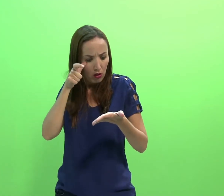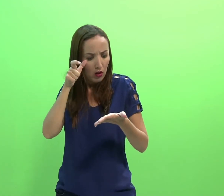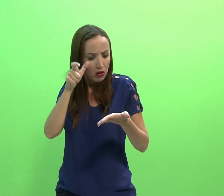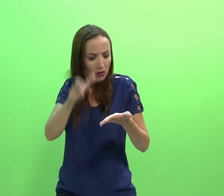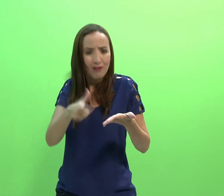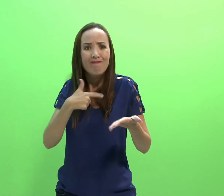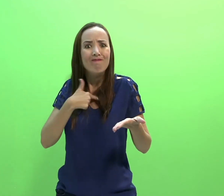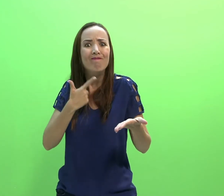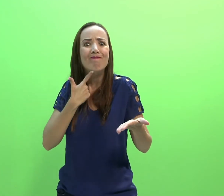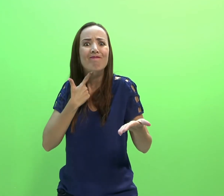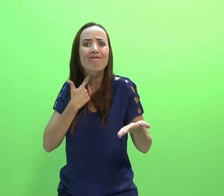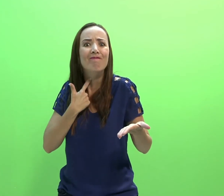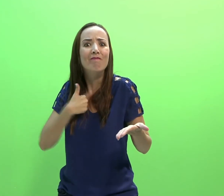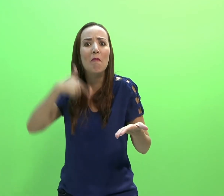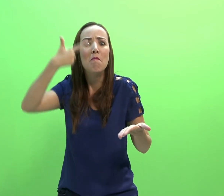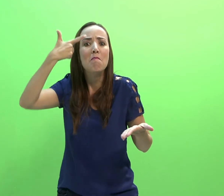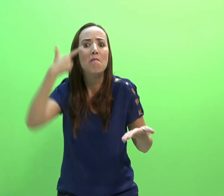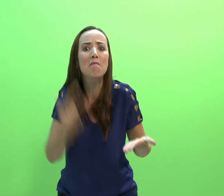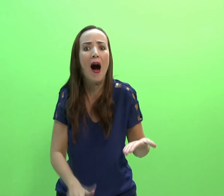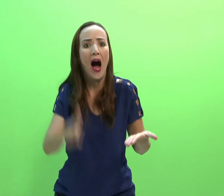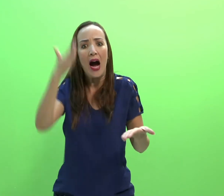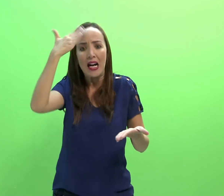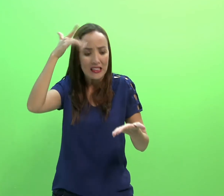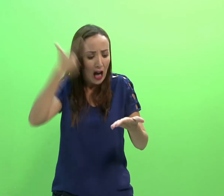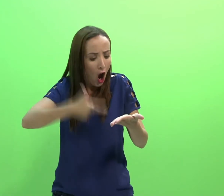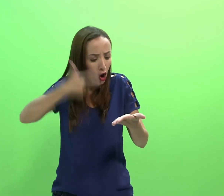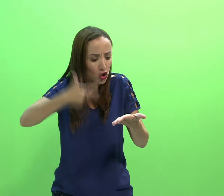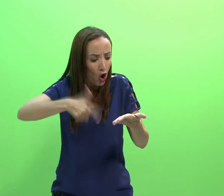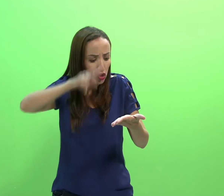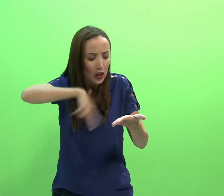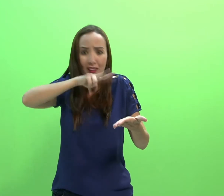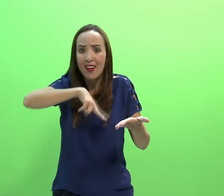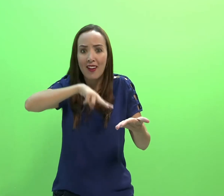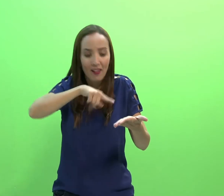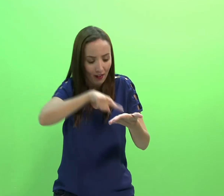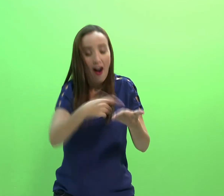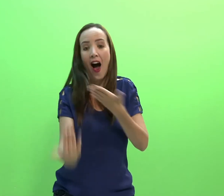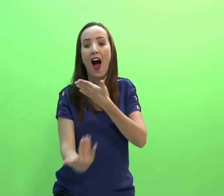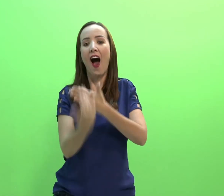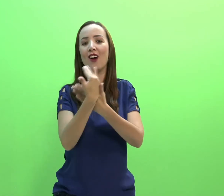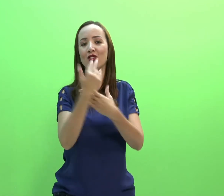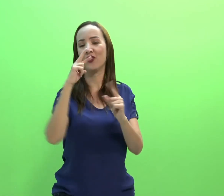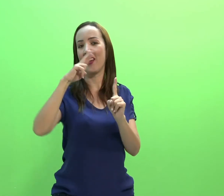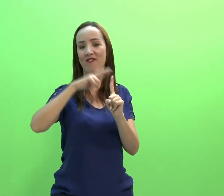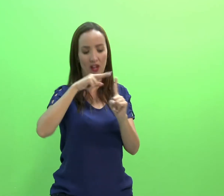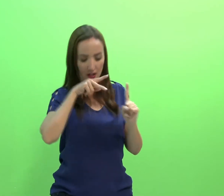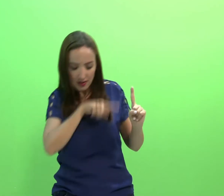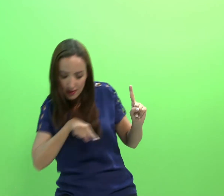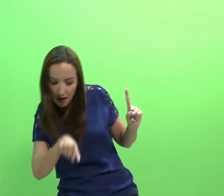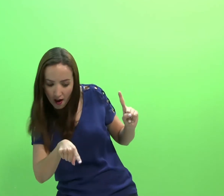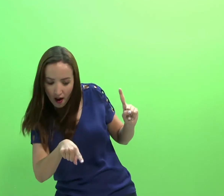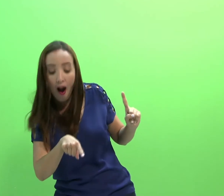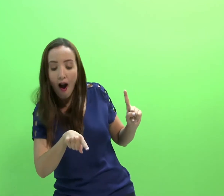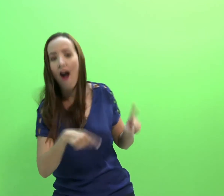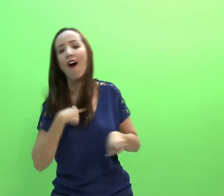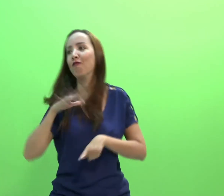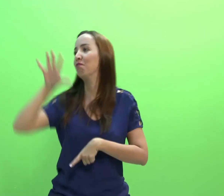vai ver quem é o autor e se esse autor você quiser pesquisá-lo novamente. Então, através da referência lá